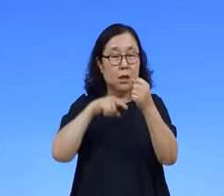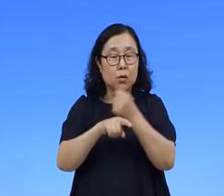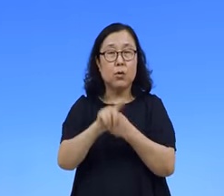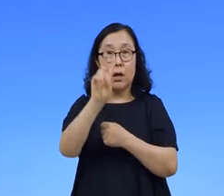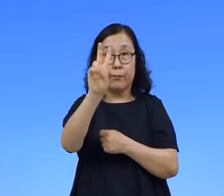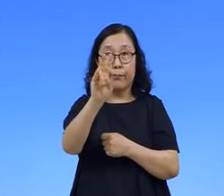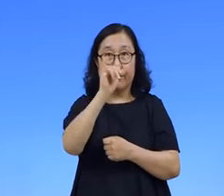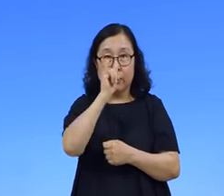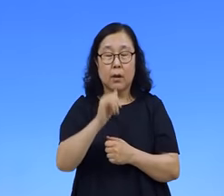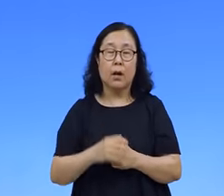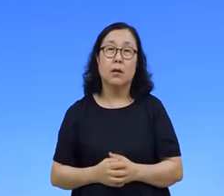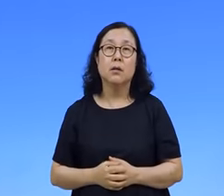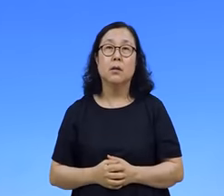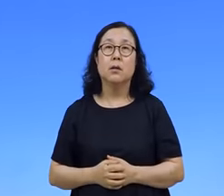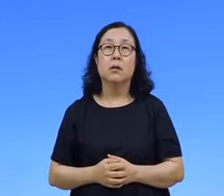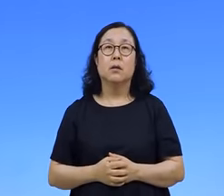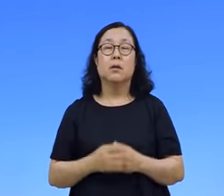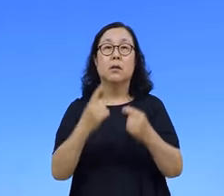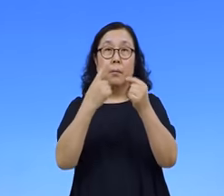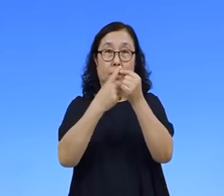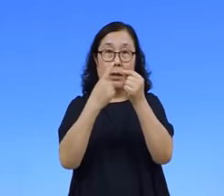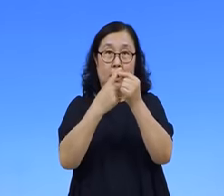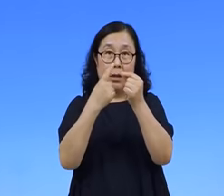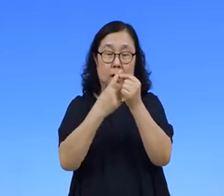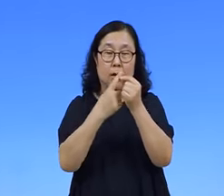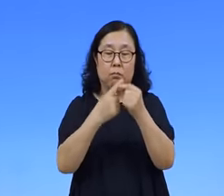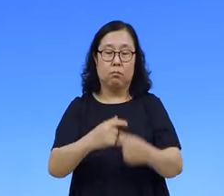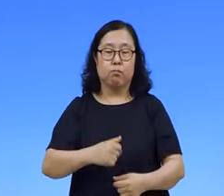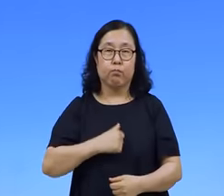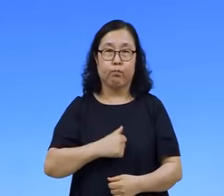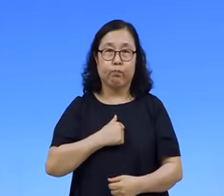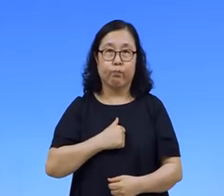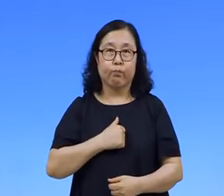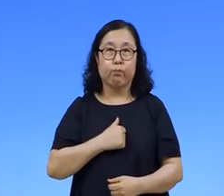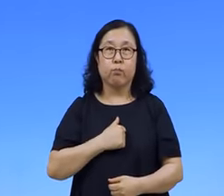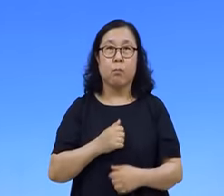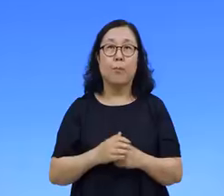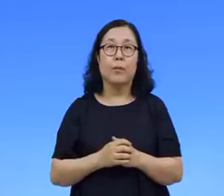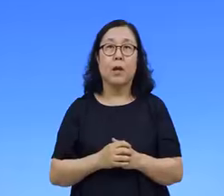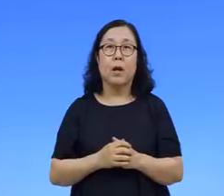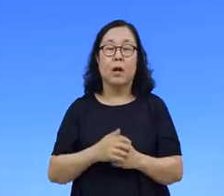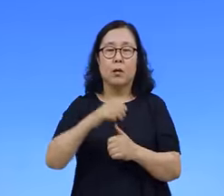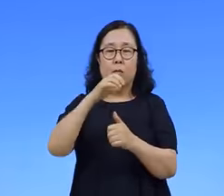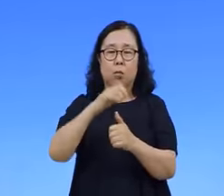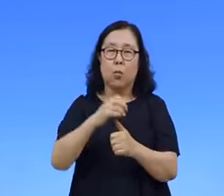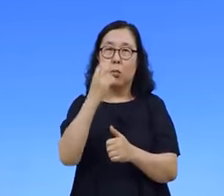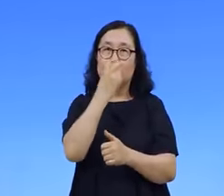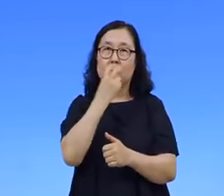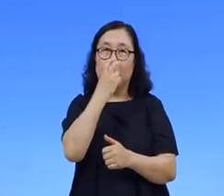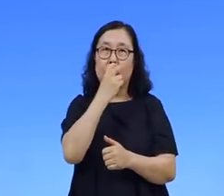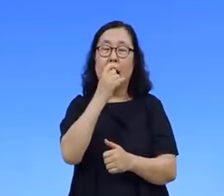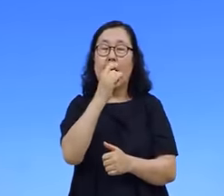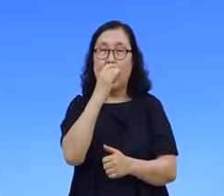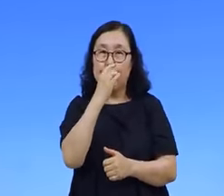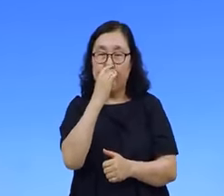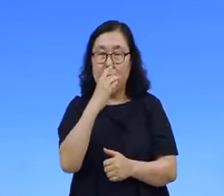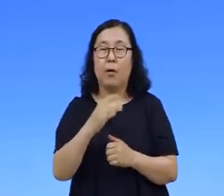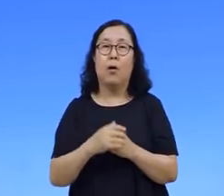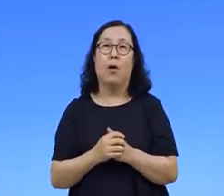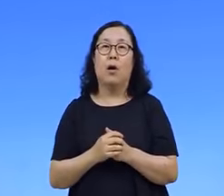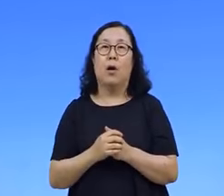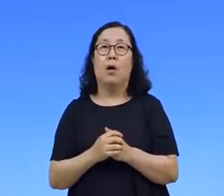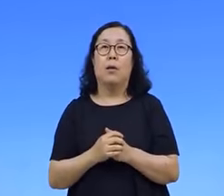이유가 두 가지가 있는데요. 하나는 뭐냐 하니까 이 분노라는 감정은 이 통제가 잘 되지